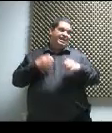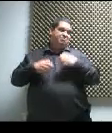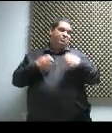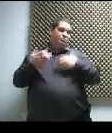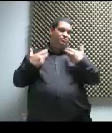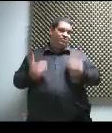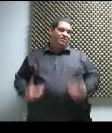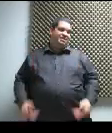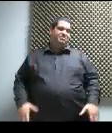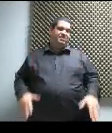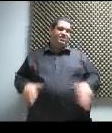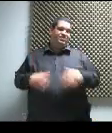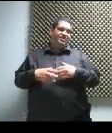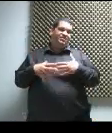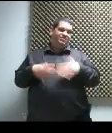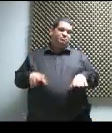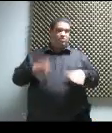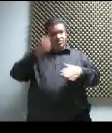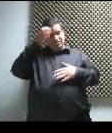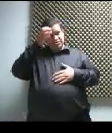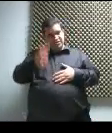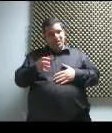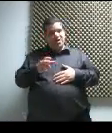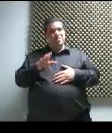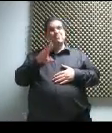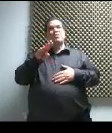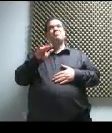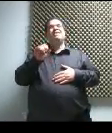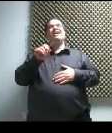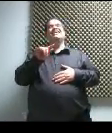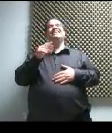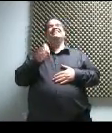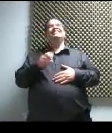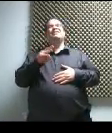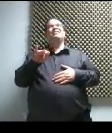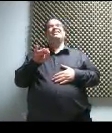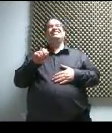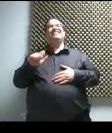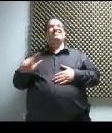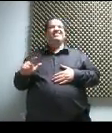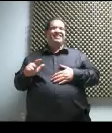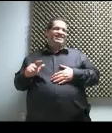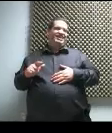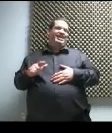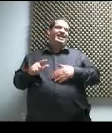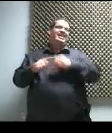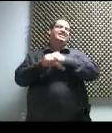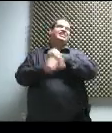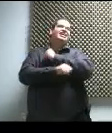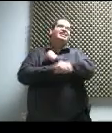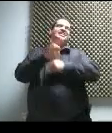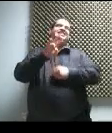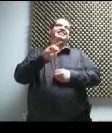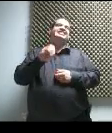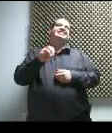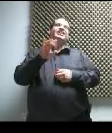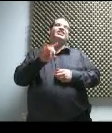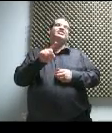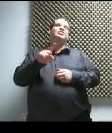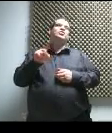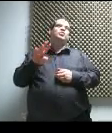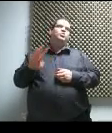en la copita. Tú te pones conceptual con backstage by Jaimil, me encanta. Trujillo, alto, 160, 8, 1,